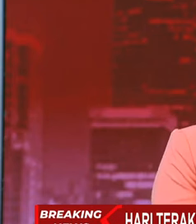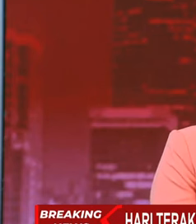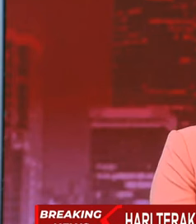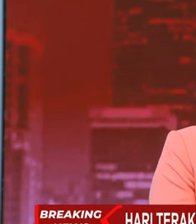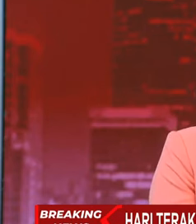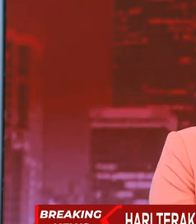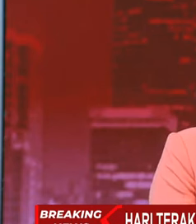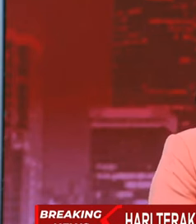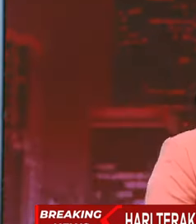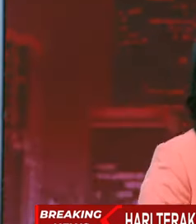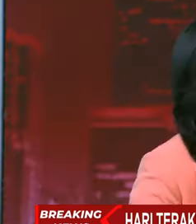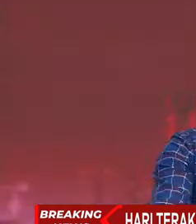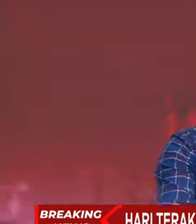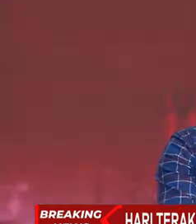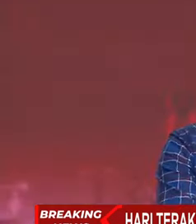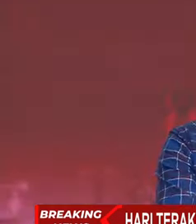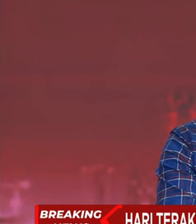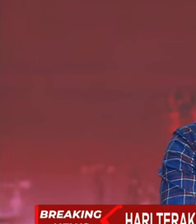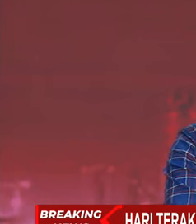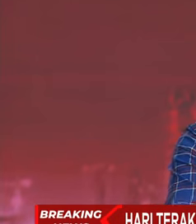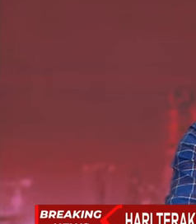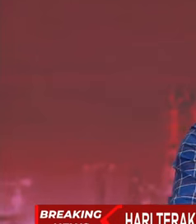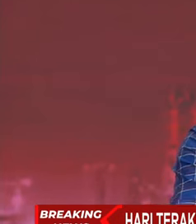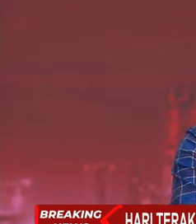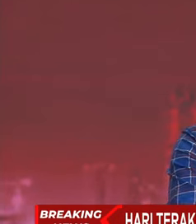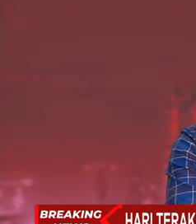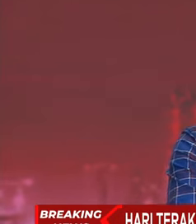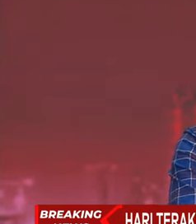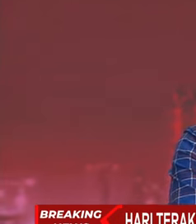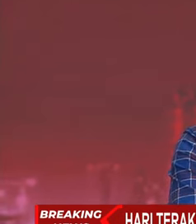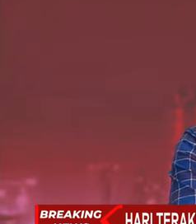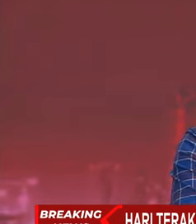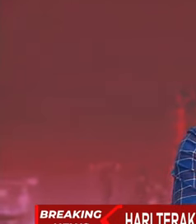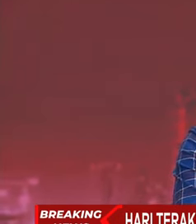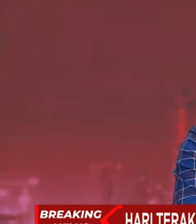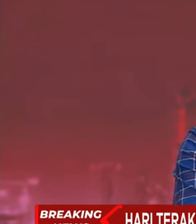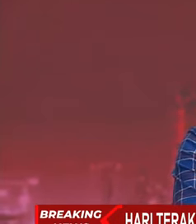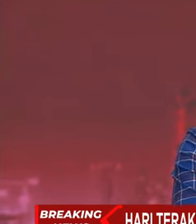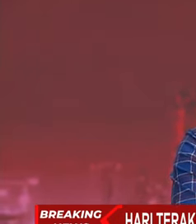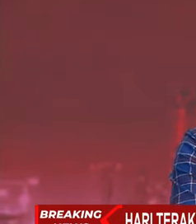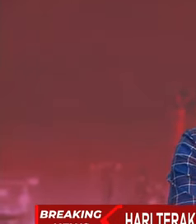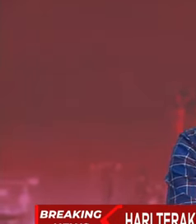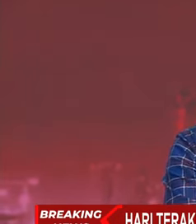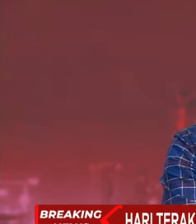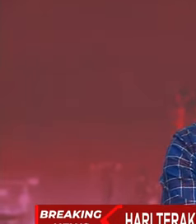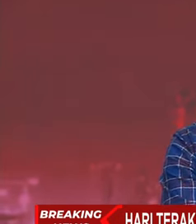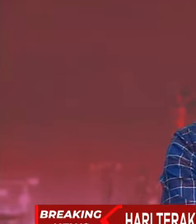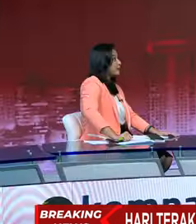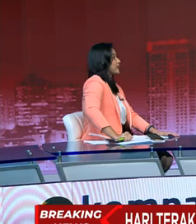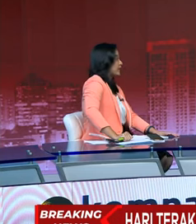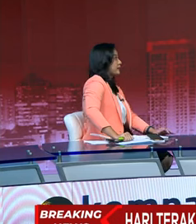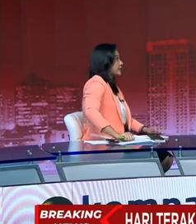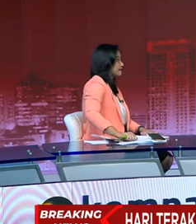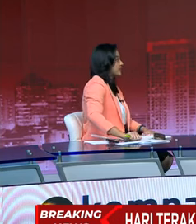sayidiman Ahmad Selamat pagi pakiman selamat pagi e Pak saidiman menarik bahwa hari ini rencananya ada